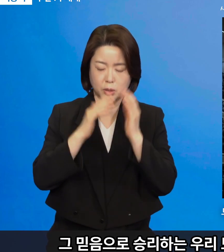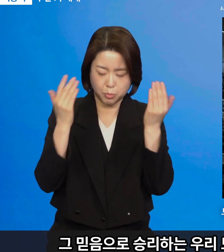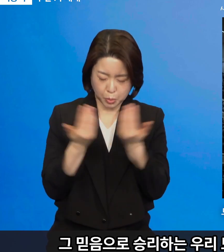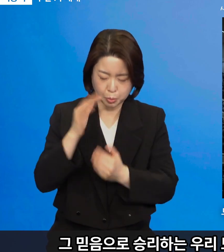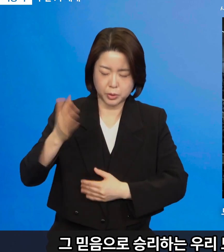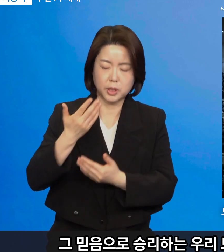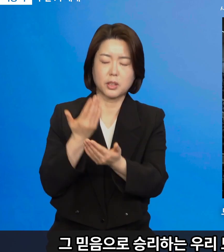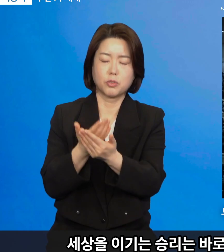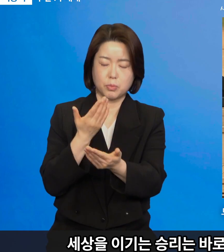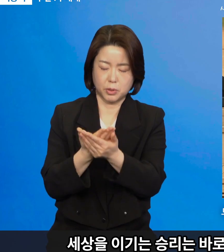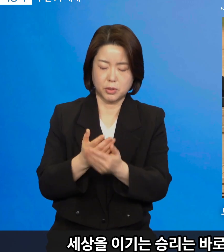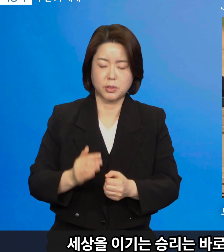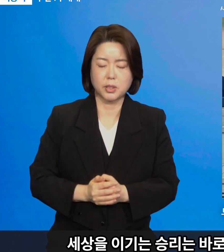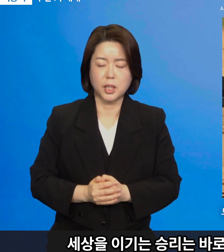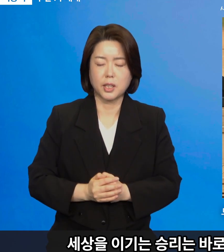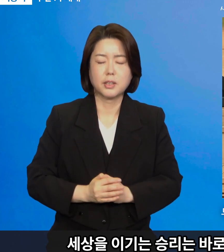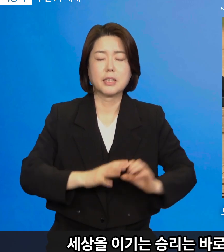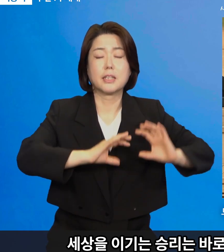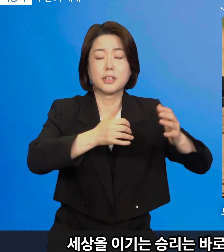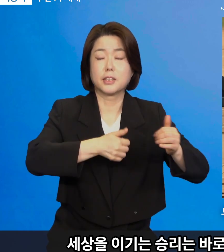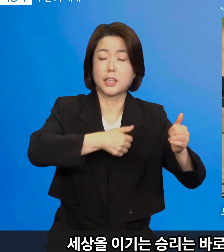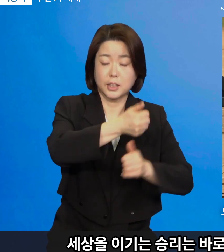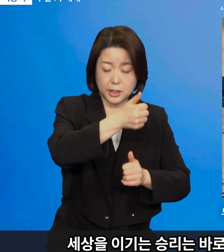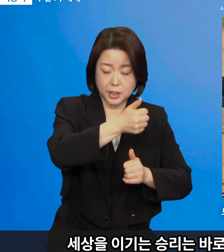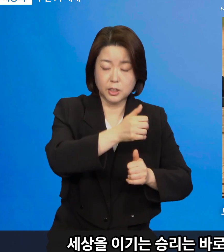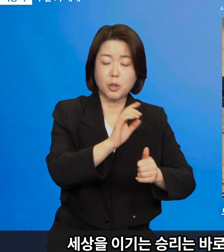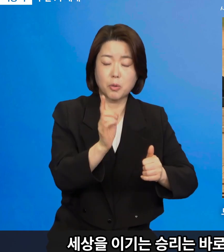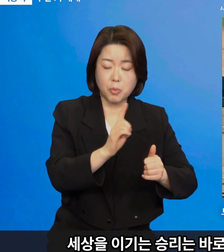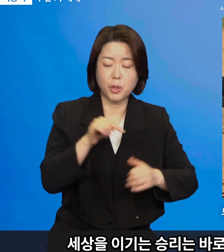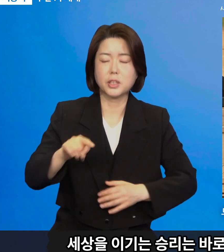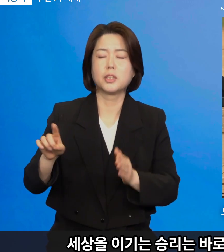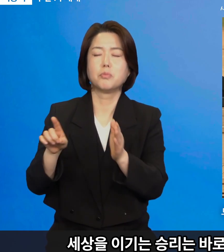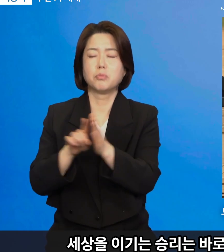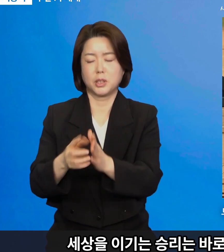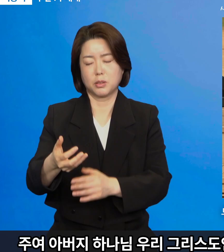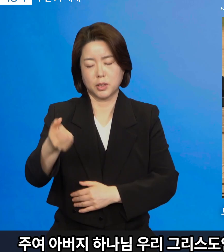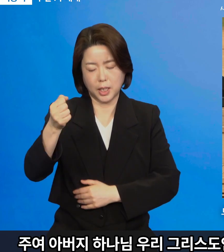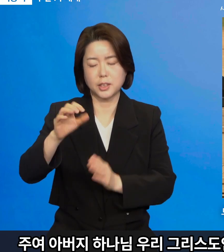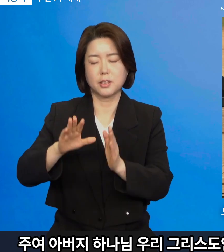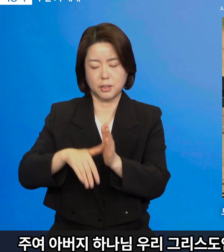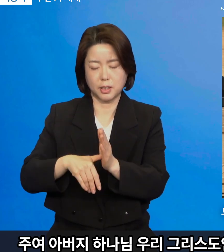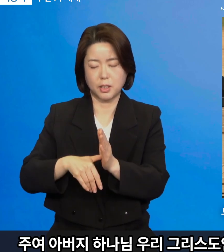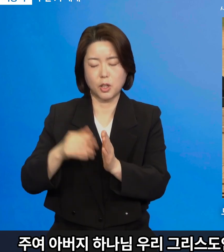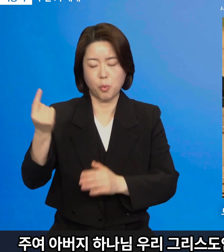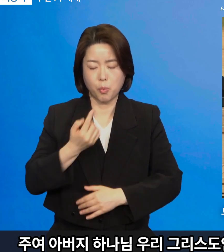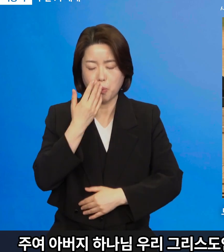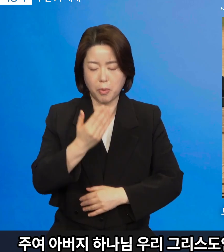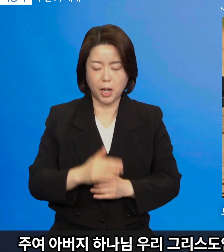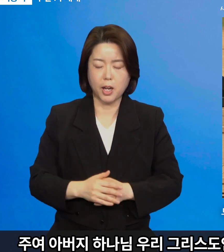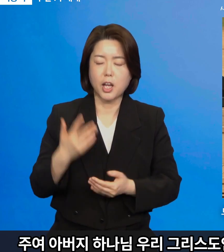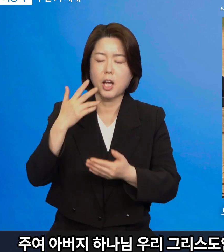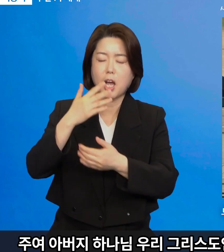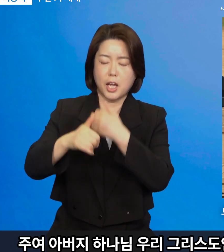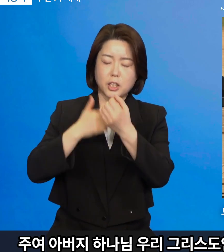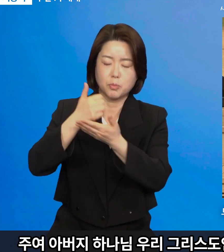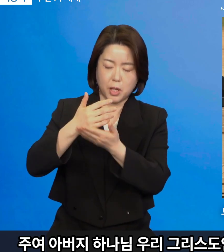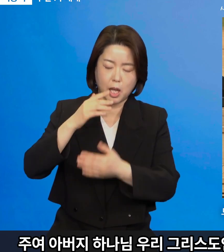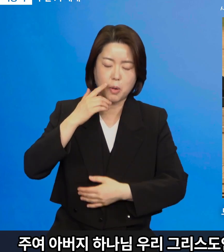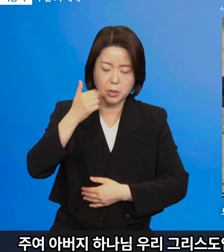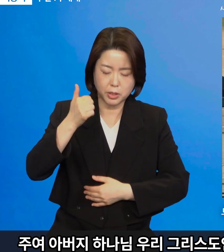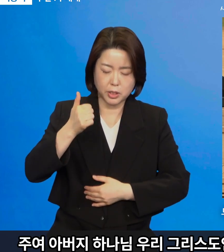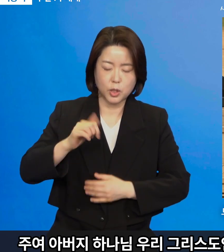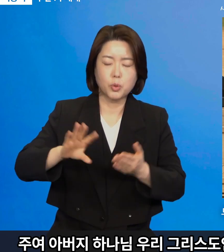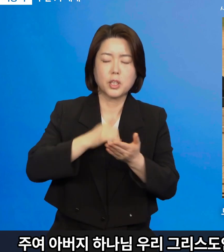하여 주시옵소서. 세상을 이기는 승리는 바로 이 믿음이라고 하였사오니 주여 아버지 하나님, 우리 그리스도인들이